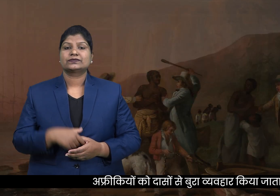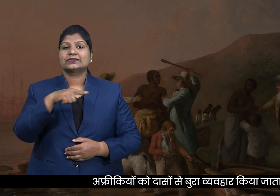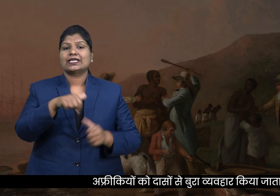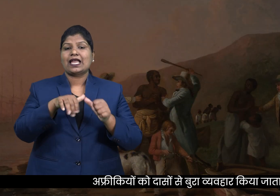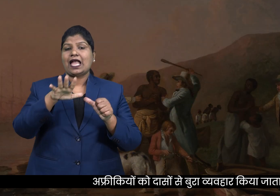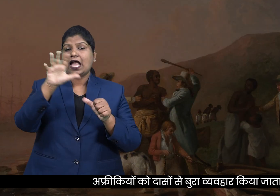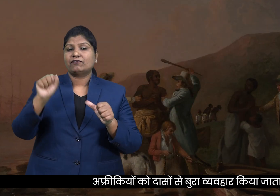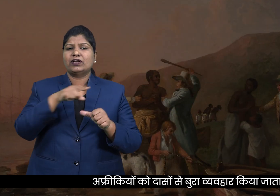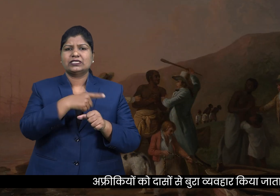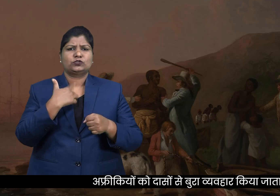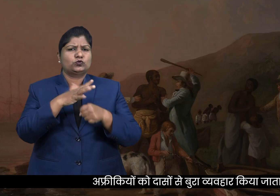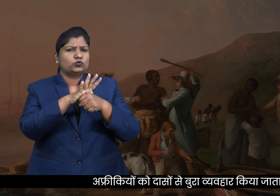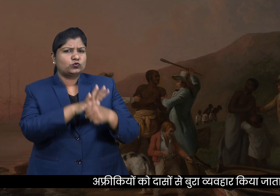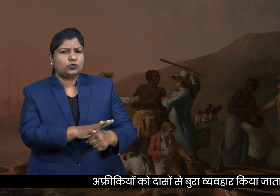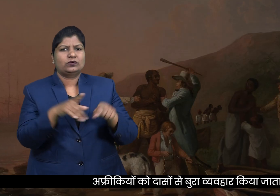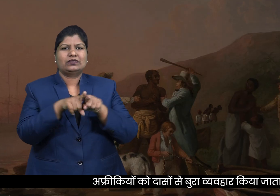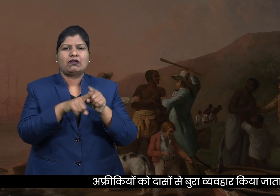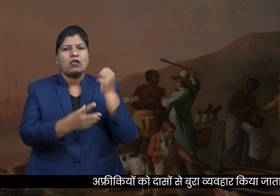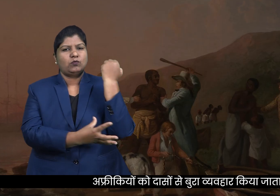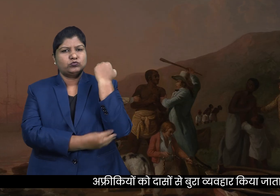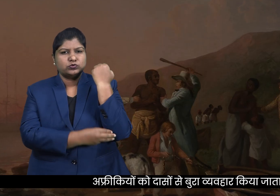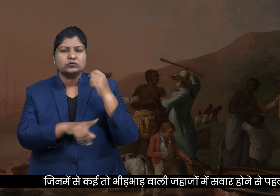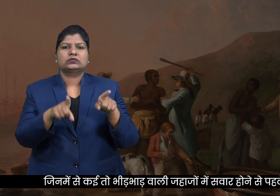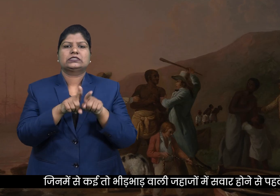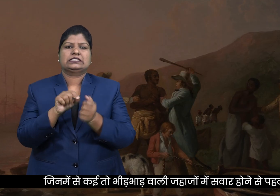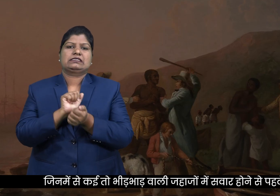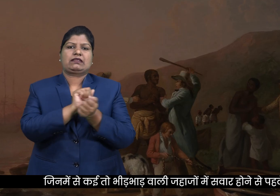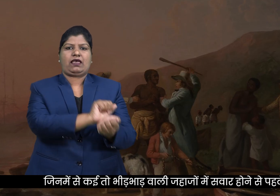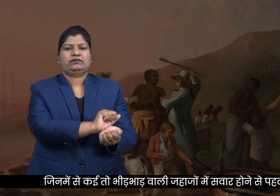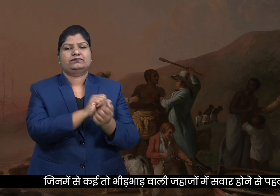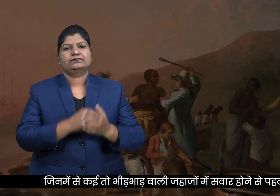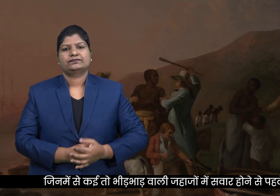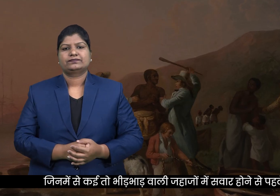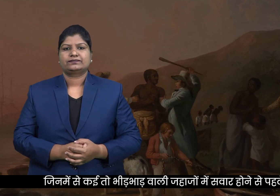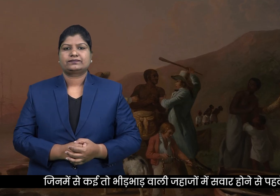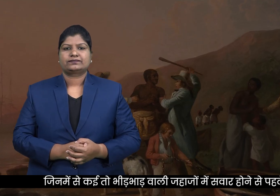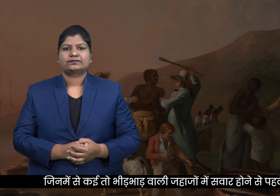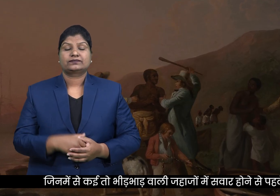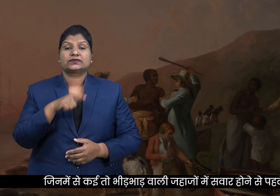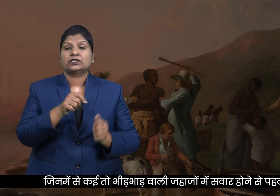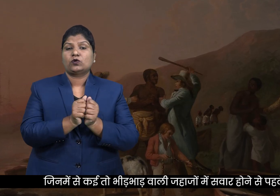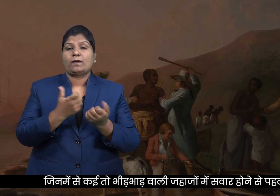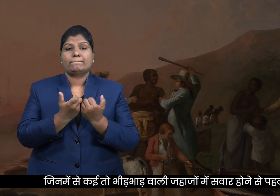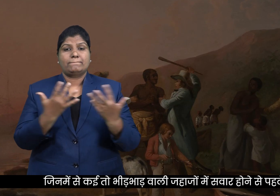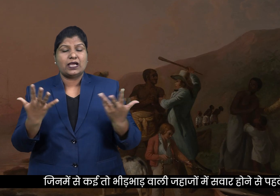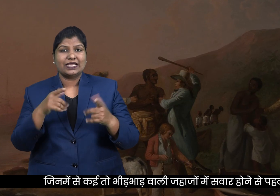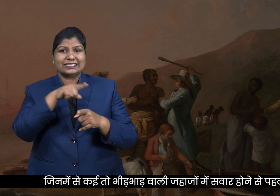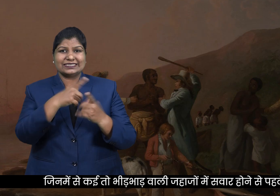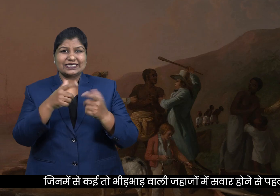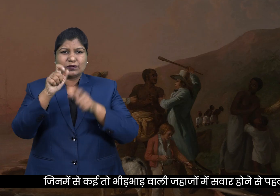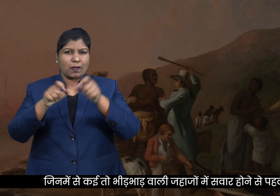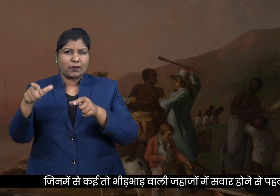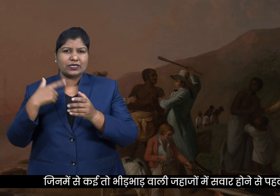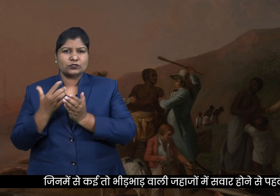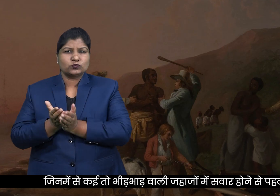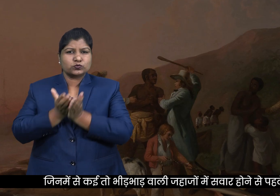अफ्रीकी दासों से बुरा व्यवहार किया जाता था, जिनमें से कई तो भीड़-भाड़ वाली जहाज़ों में सवार होने